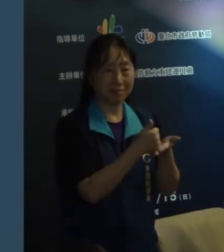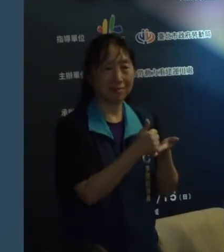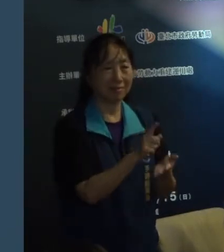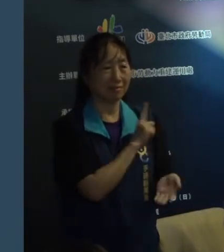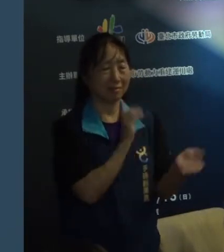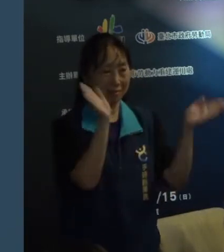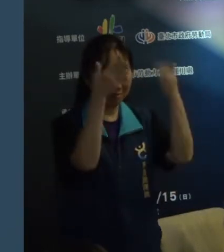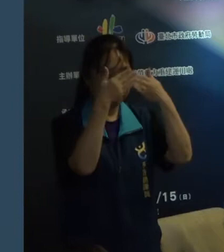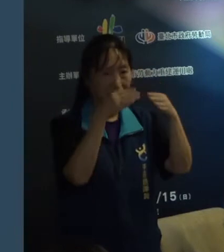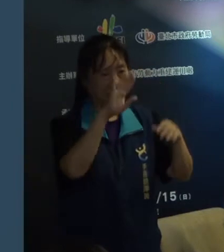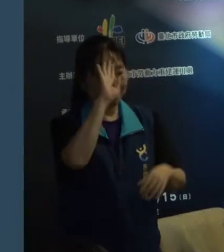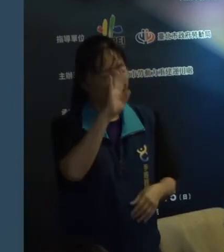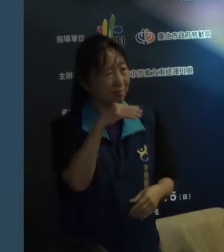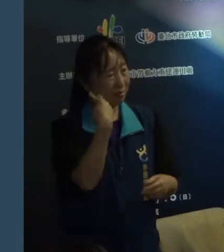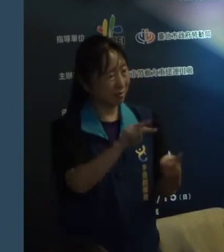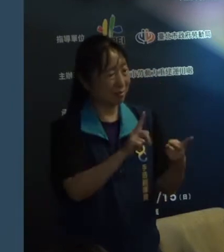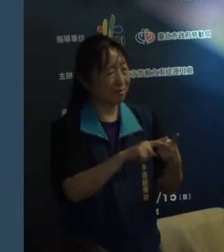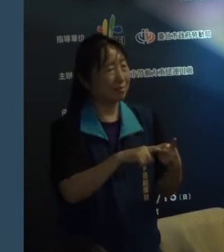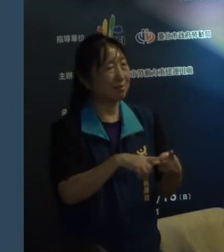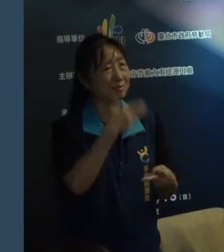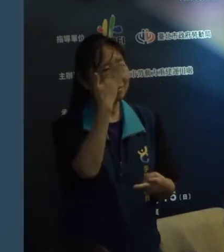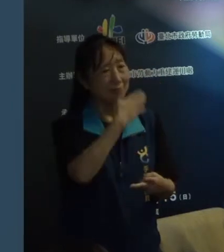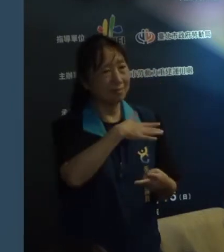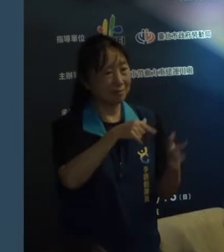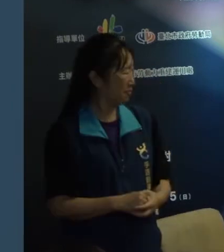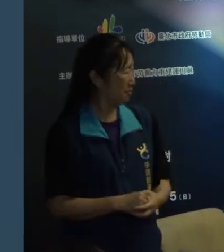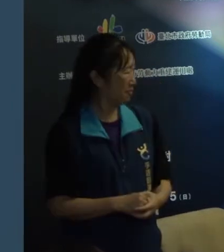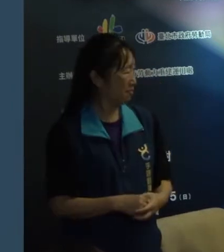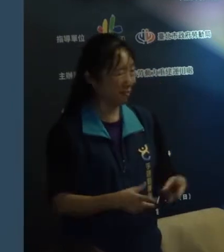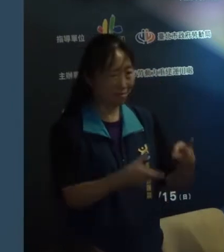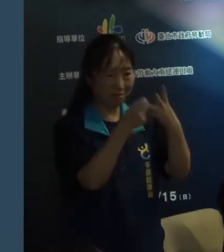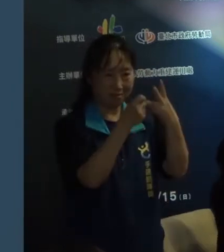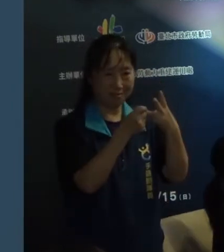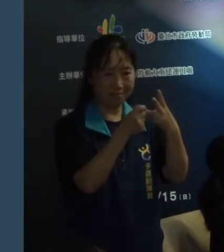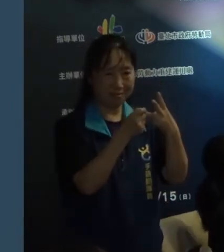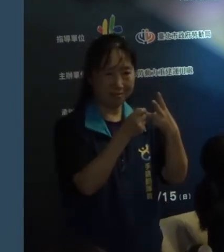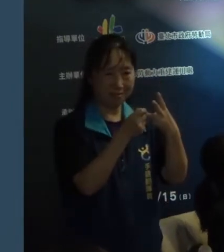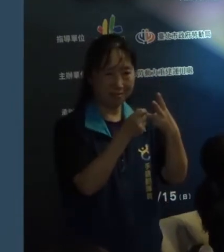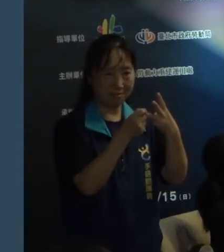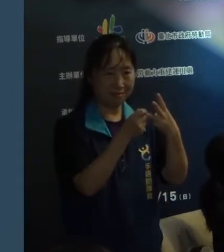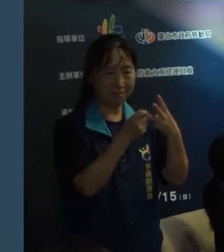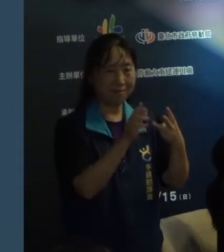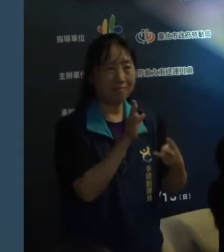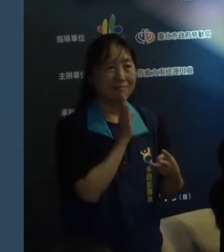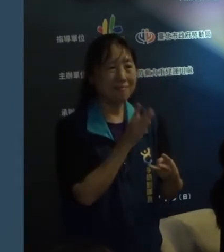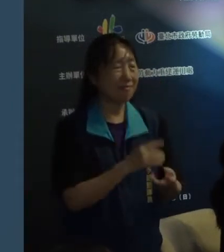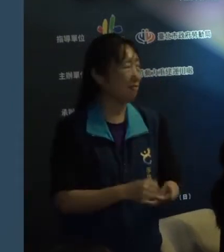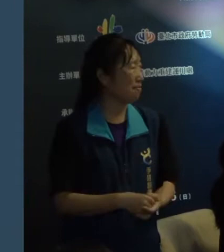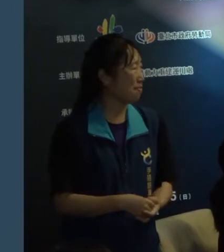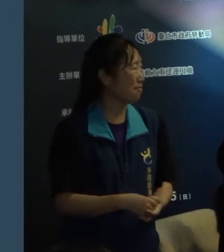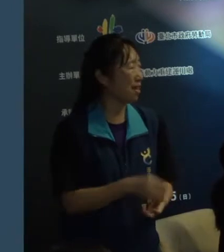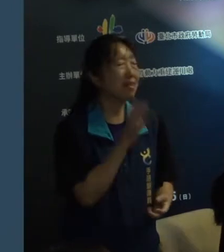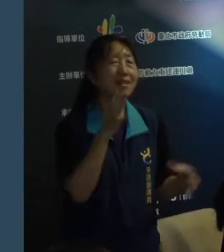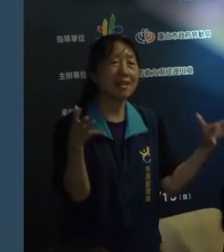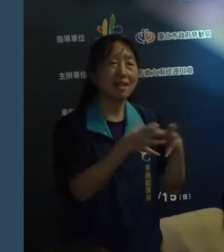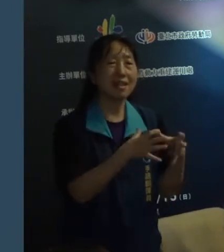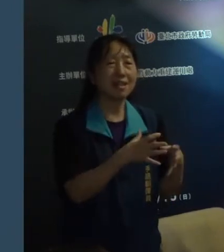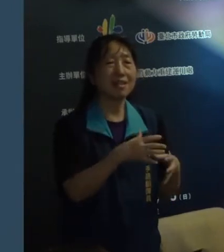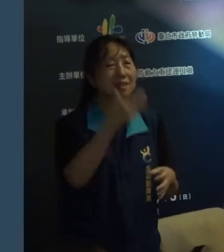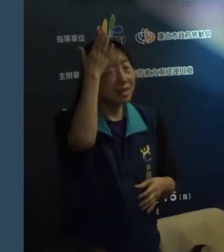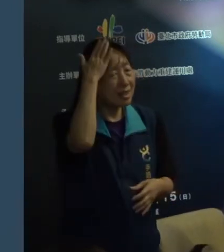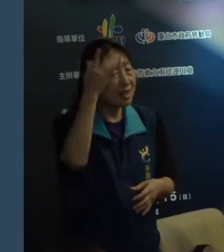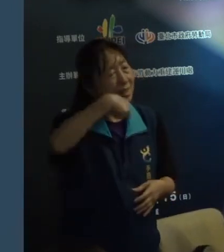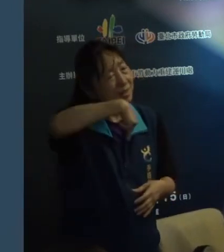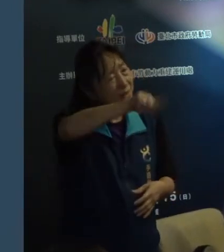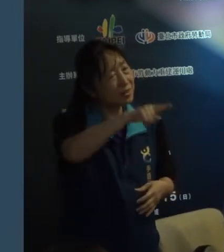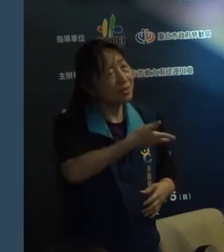闭症跟这个唐氏症，还有这个第三场是一起摸黑去旅行，那就刚好回应